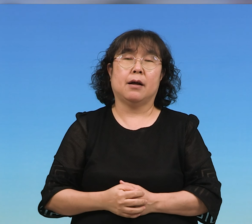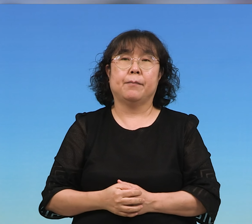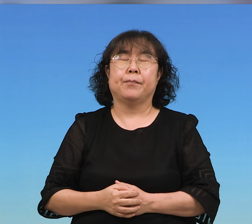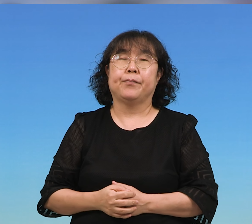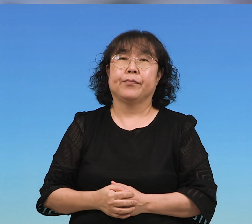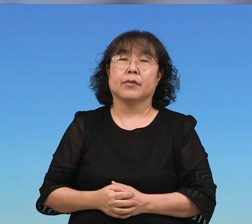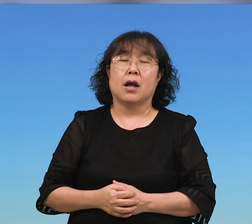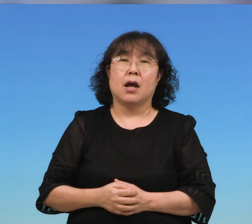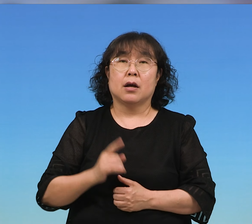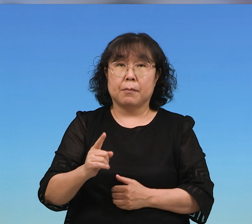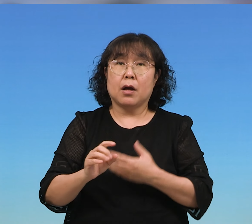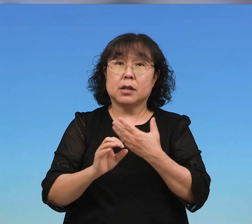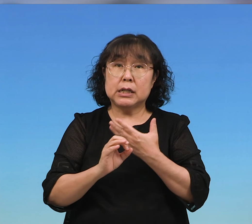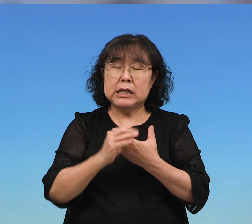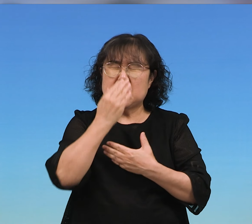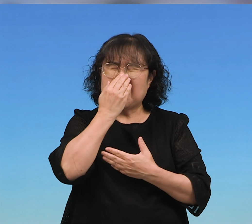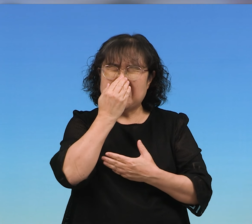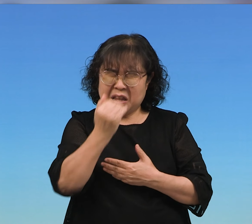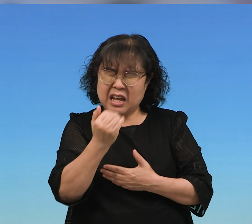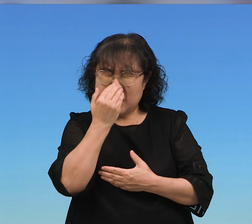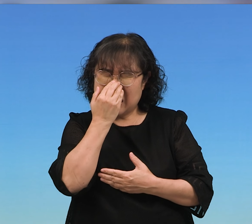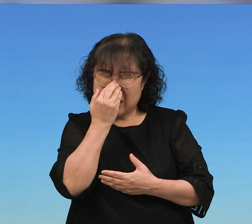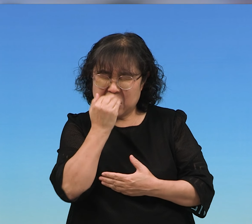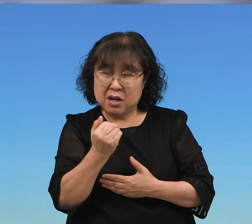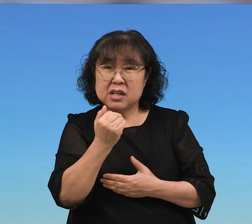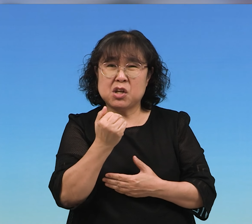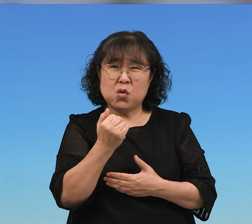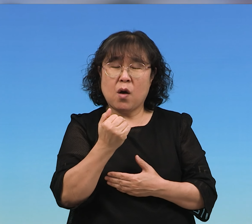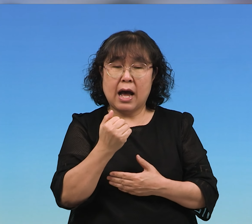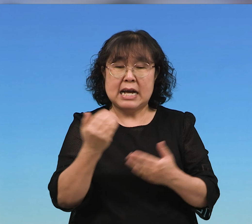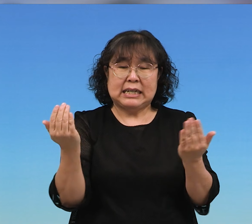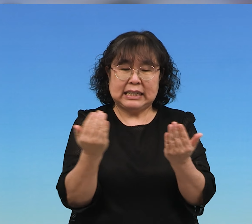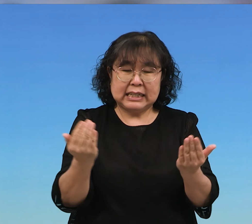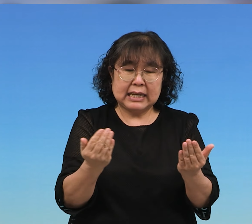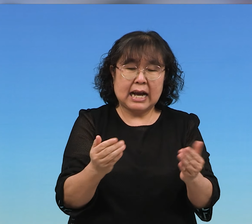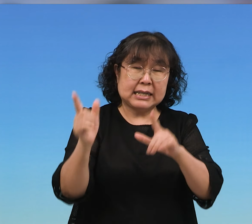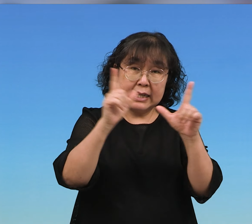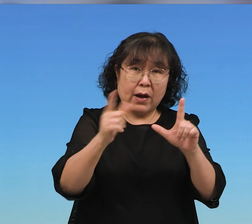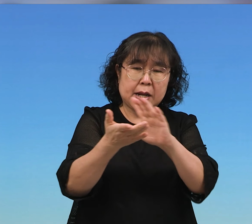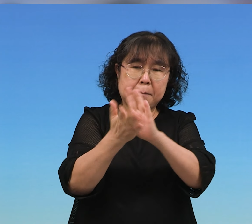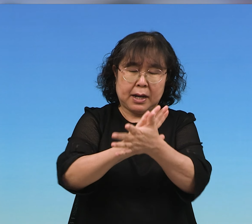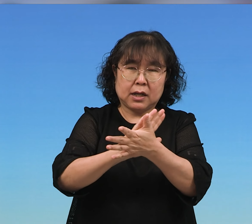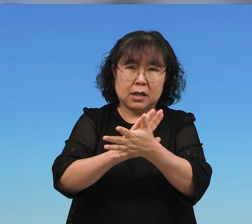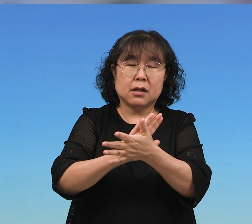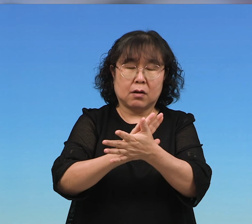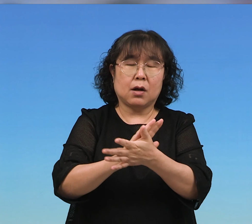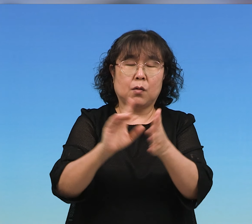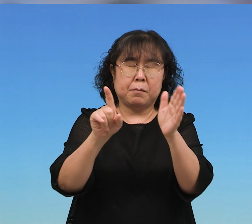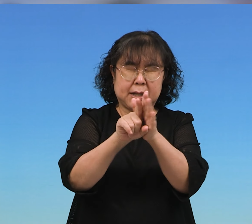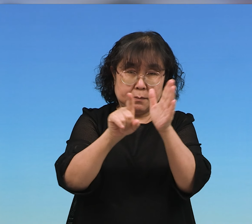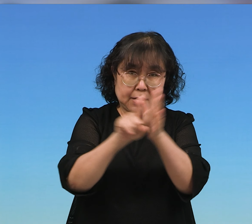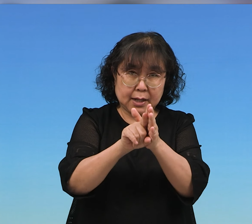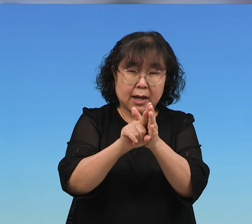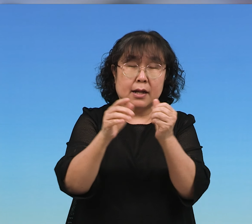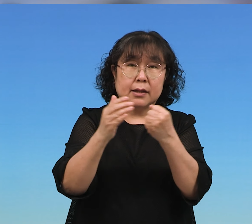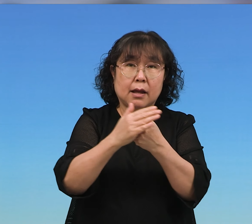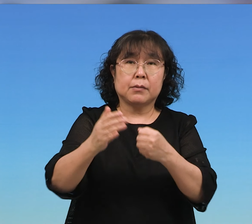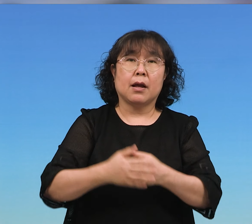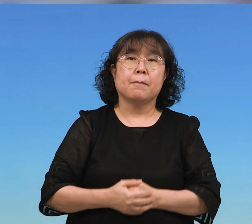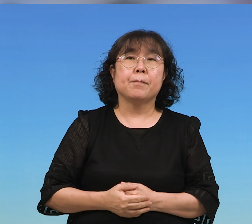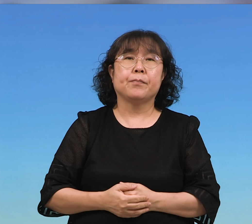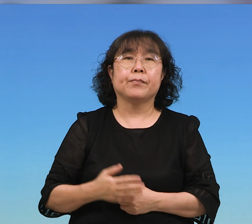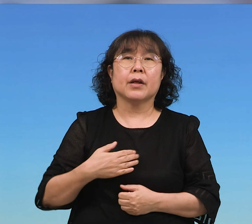영적인 상상력을 회복할 때 권태스러운 직장 생활에서 새로운 활력이 일어나게 될 줄로 믿습니다. 이런